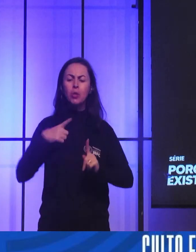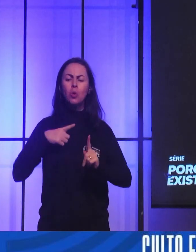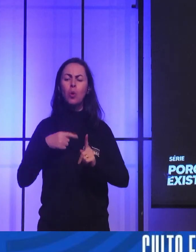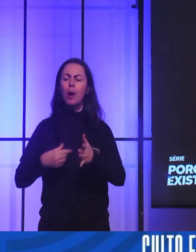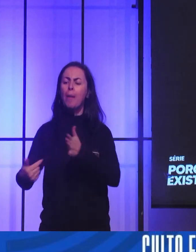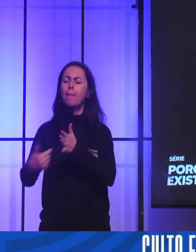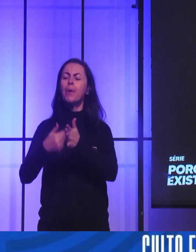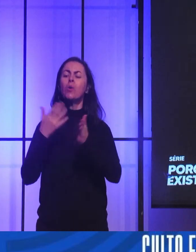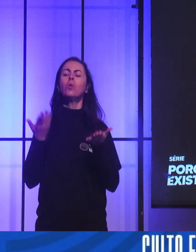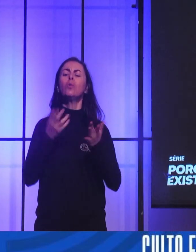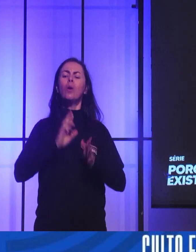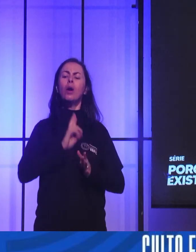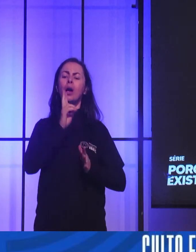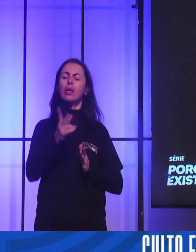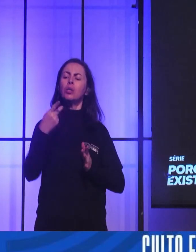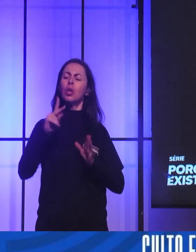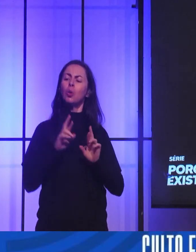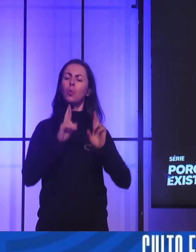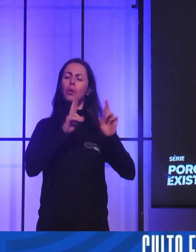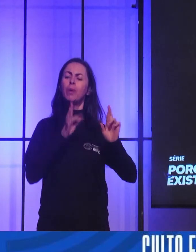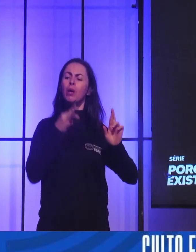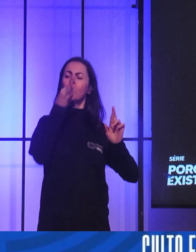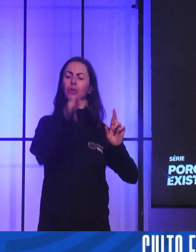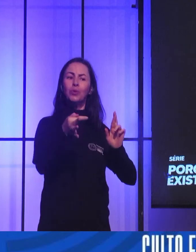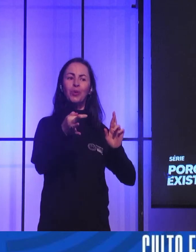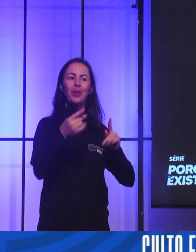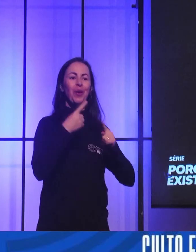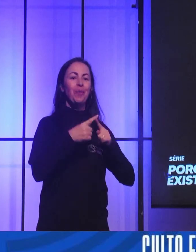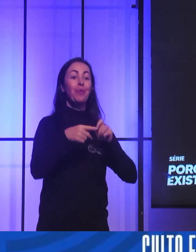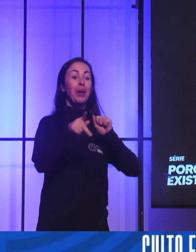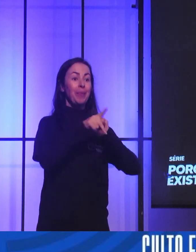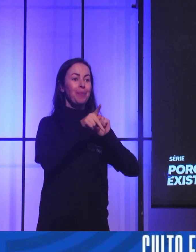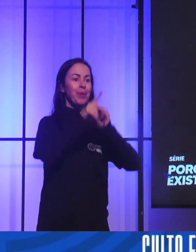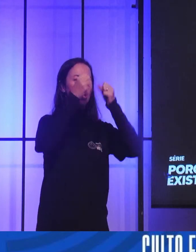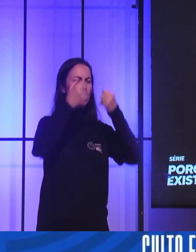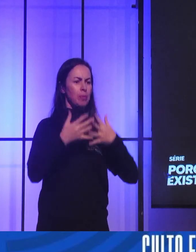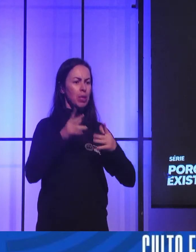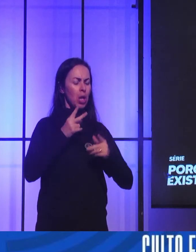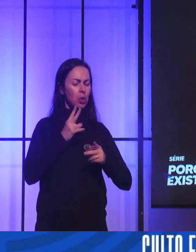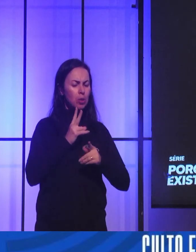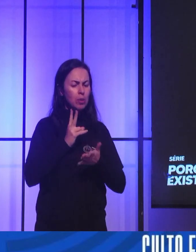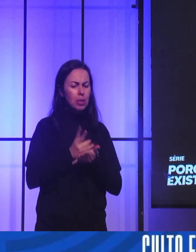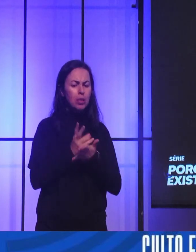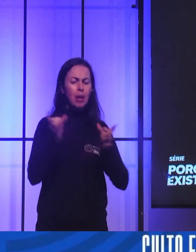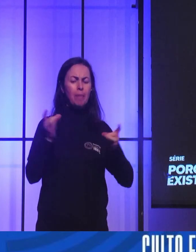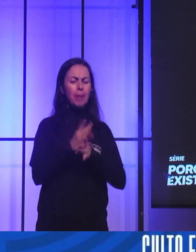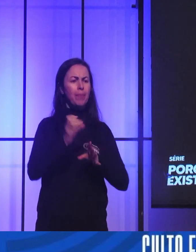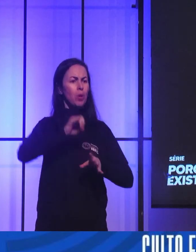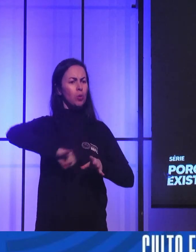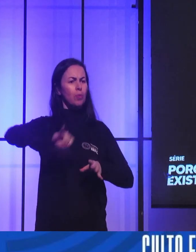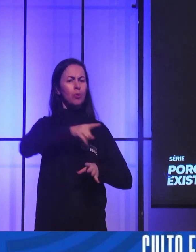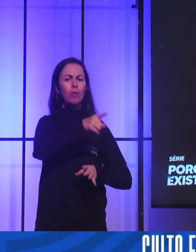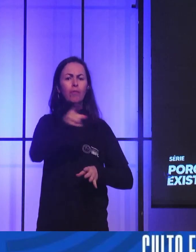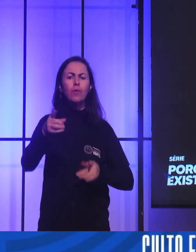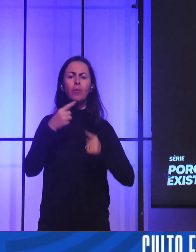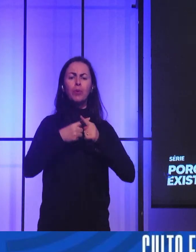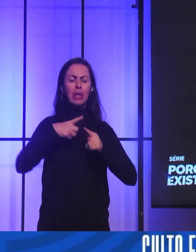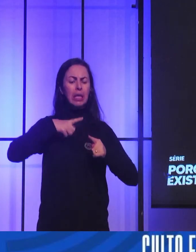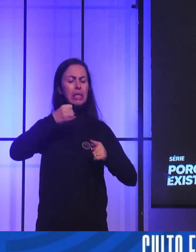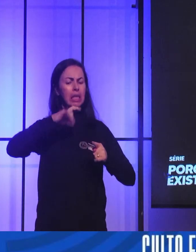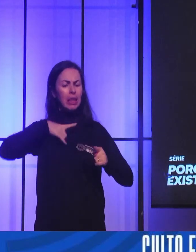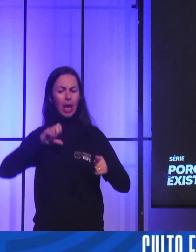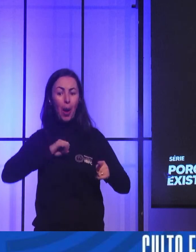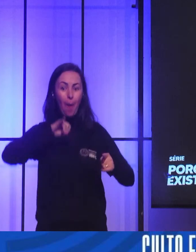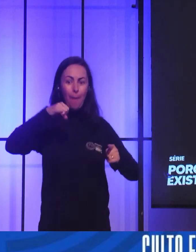que há em vocês. Pedro está dizendo, vocês precisam estar sempre prontos. Qualquer oportunidade,